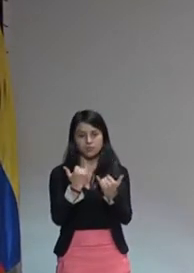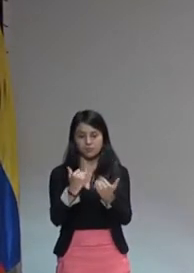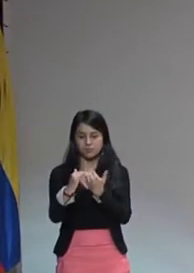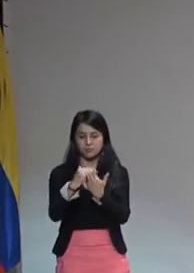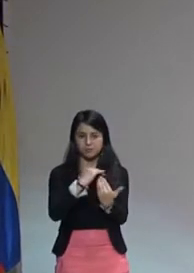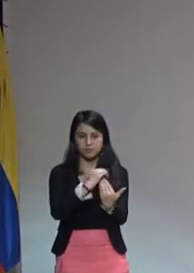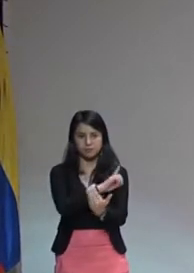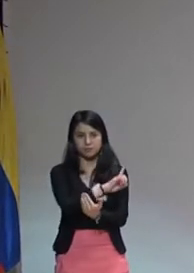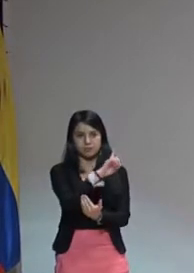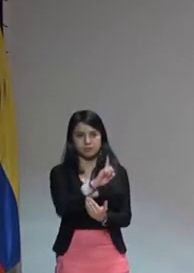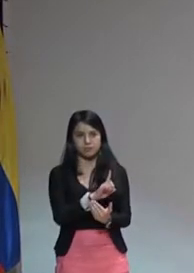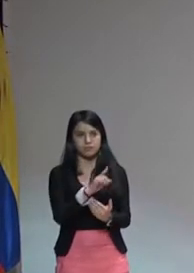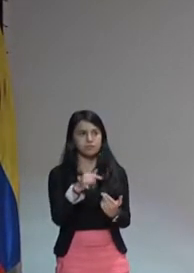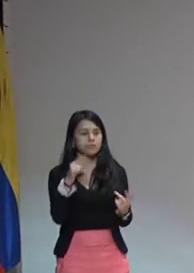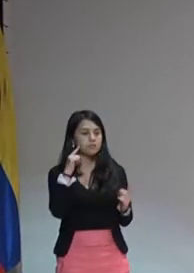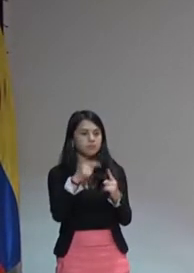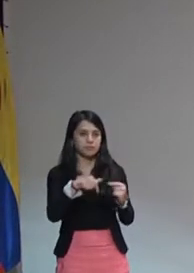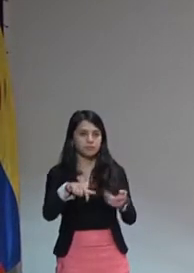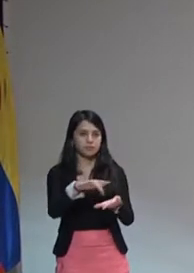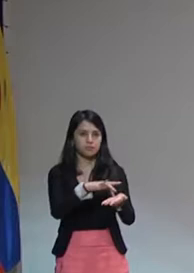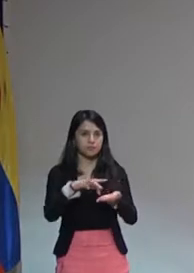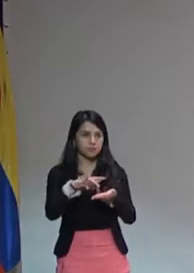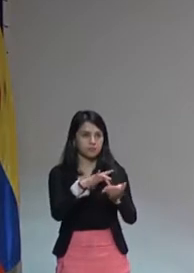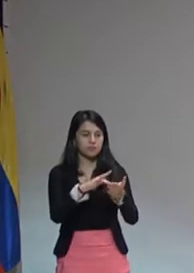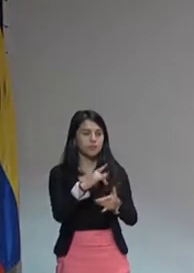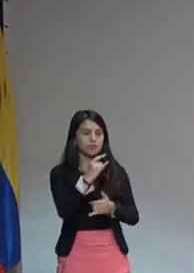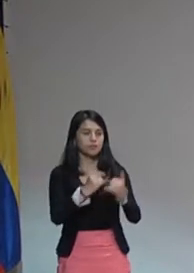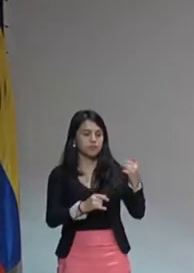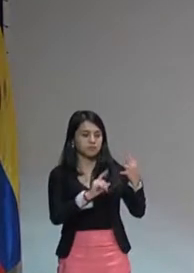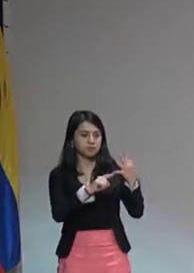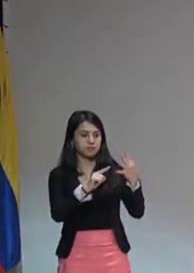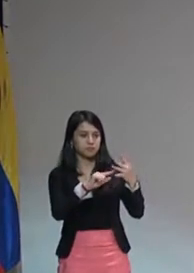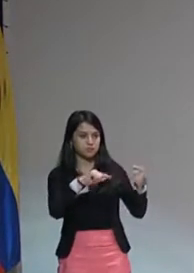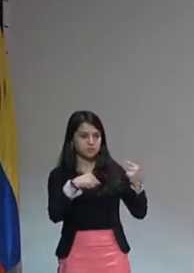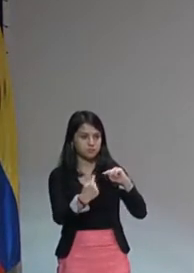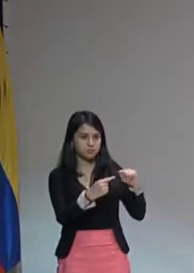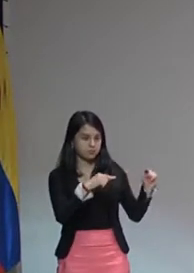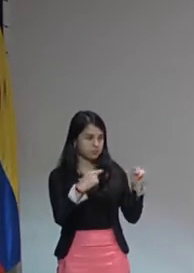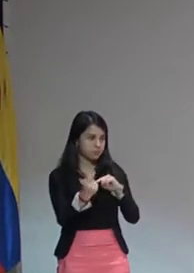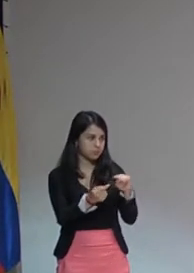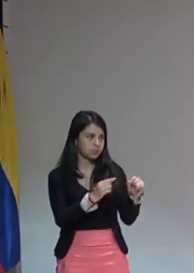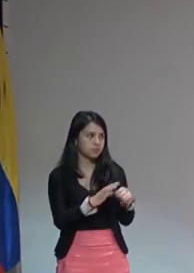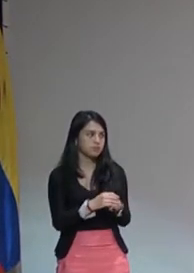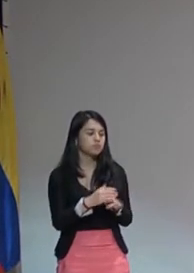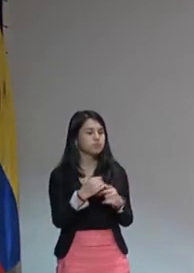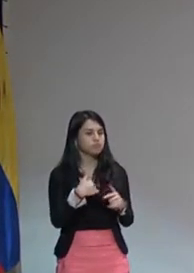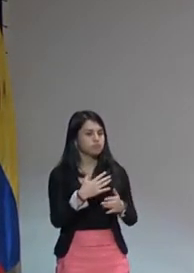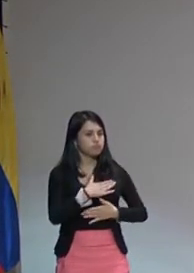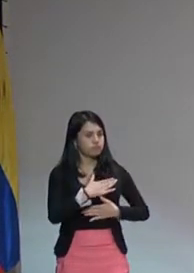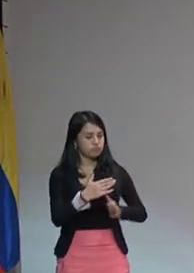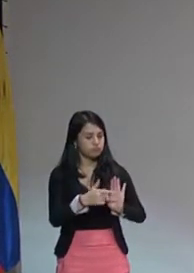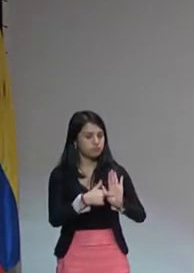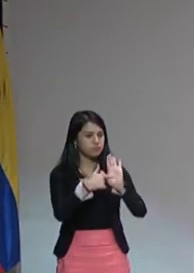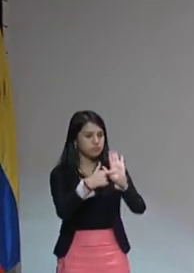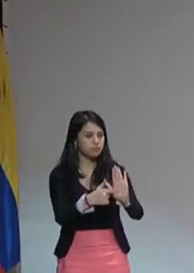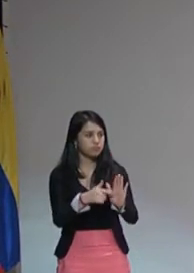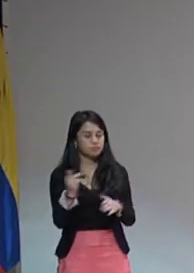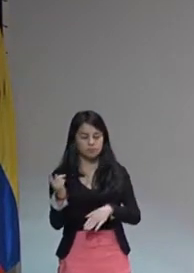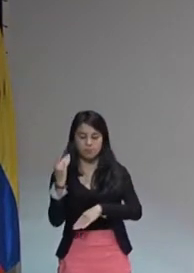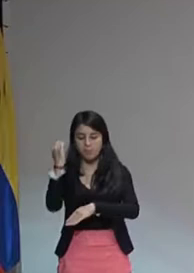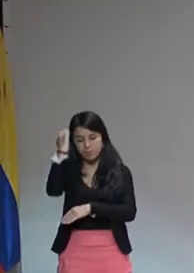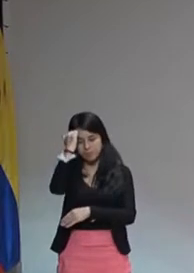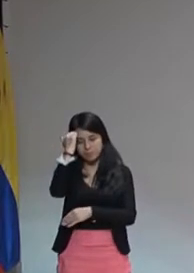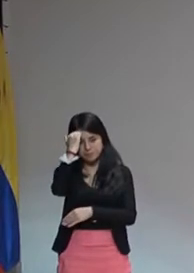invitarme aquí para participar aquí en el cuarto conversatorio, y me es muy grato presentarles al